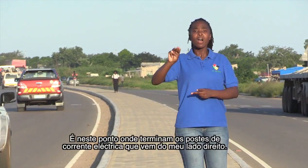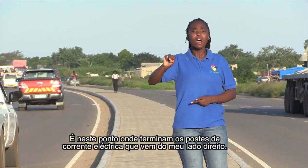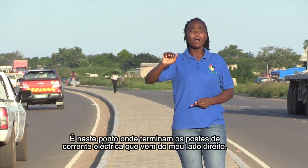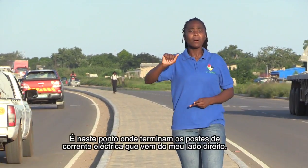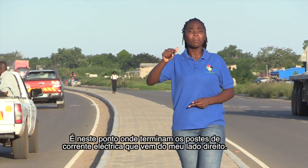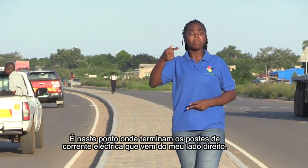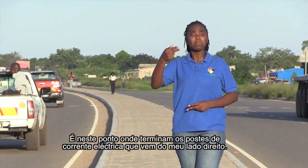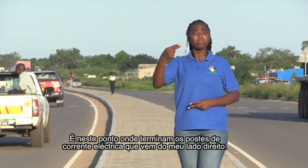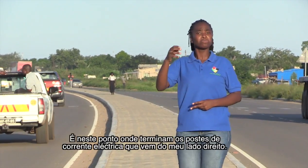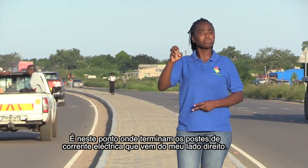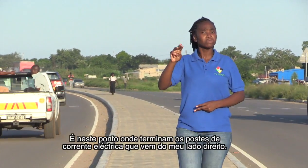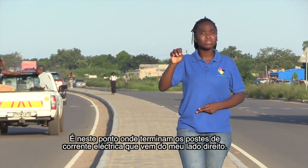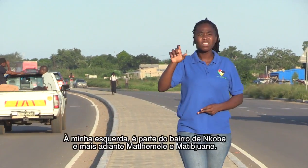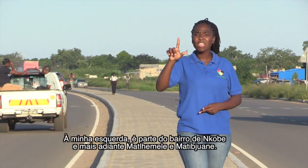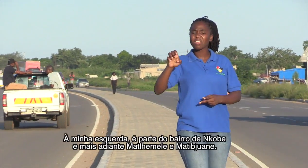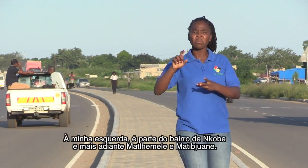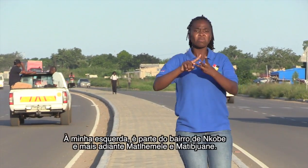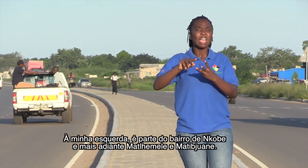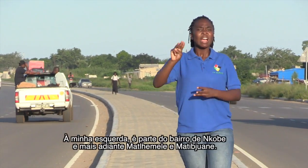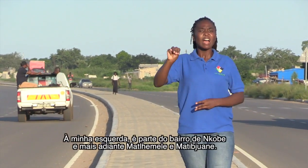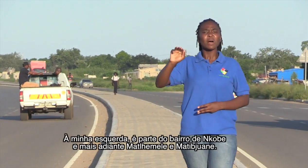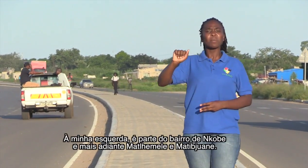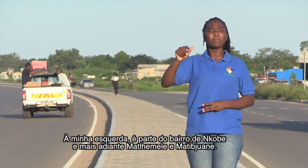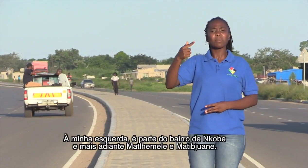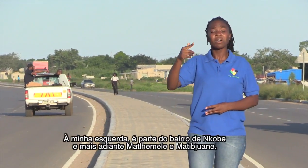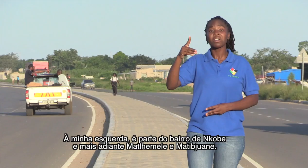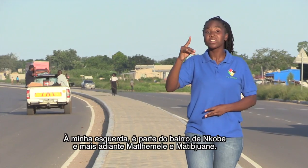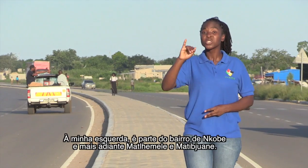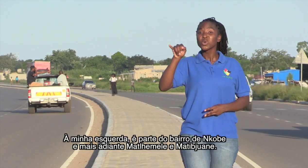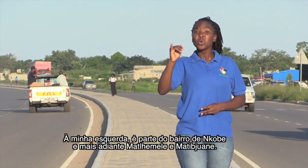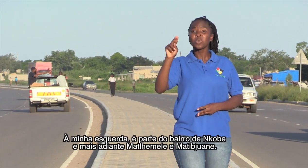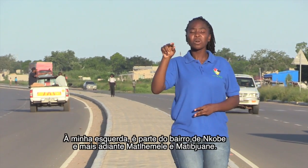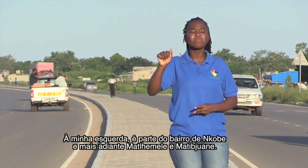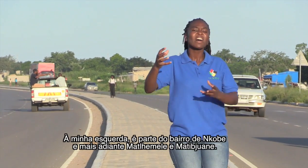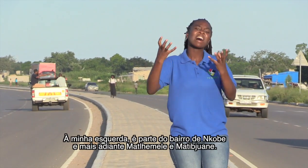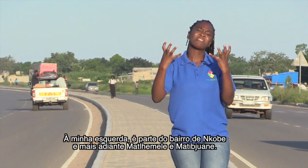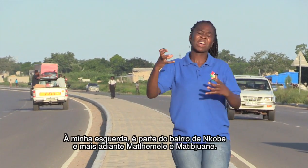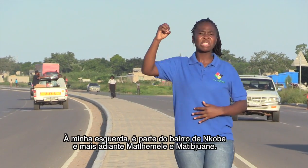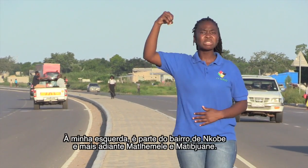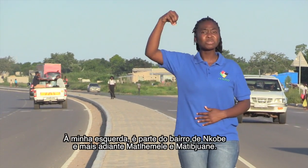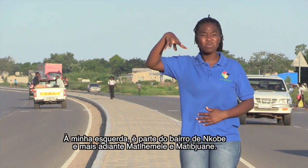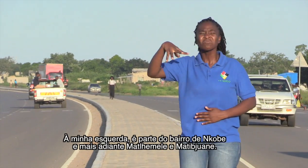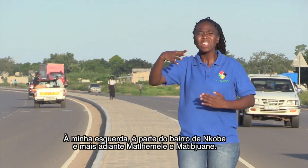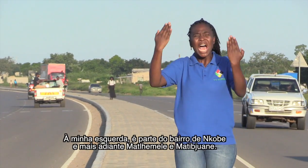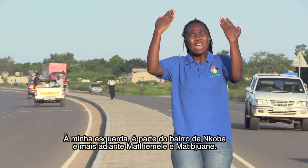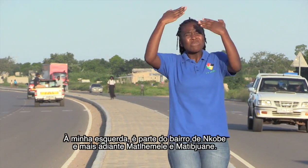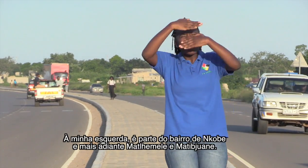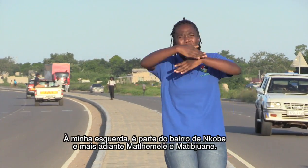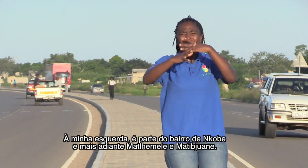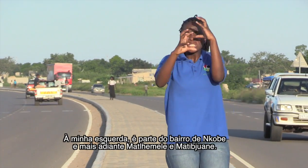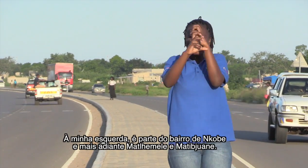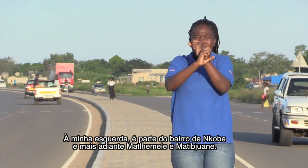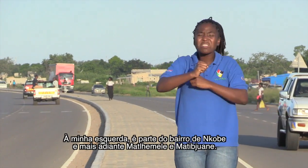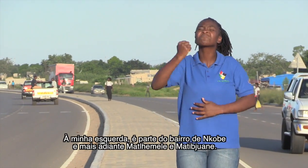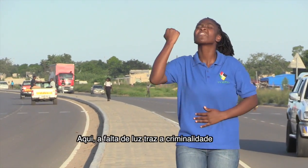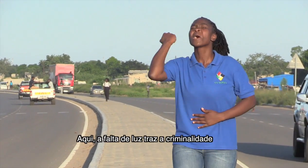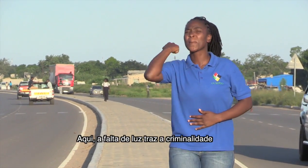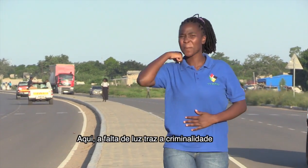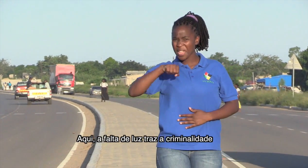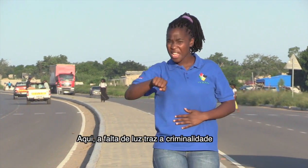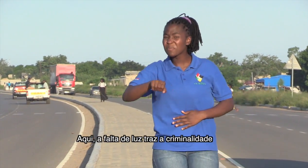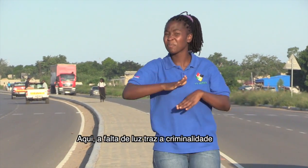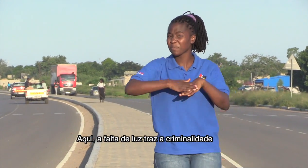que vêm do meu lado direito. À minha esquerda é parte do bairro de Cobi e mais adiante Matlamele e